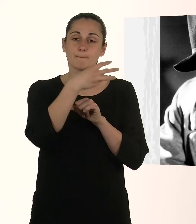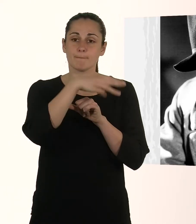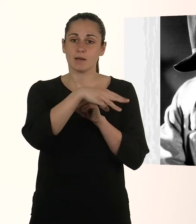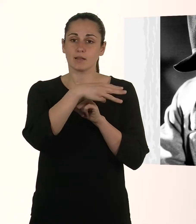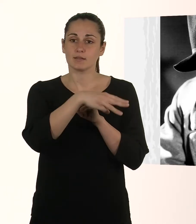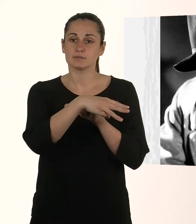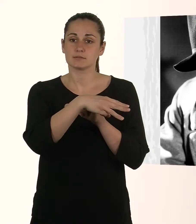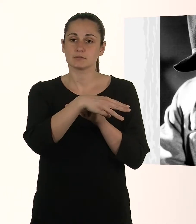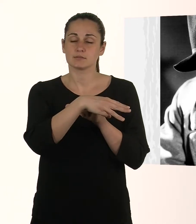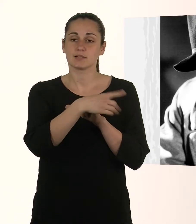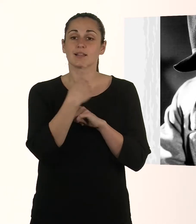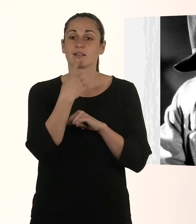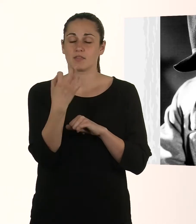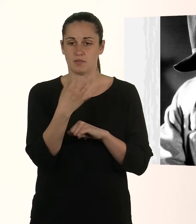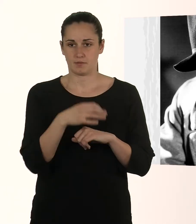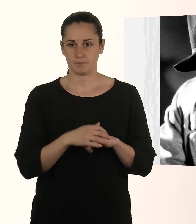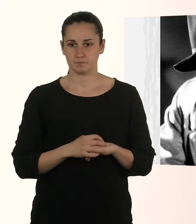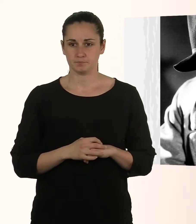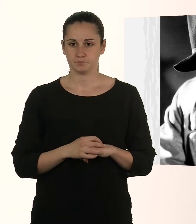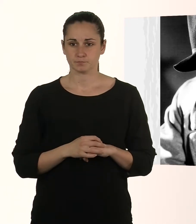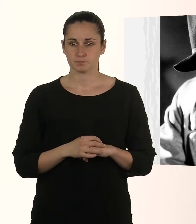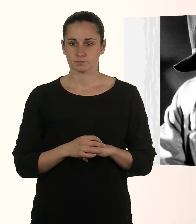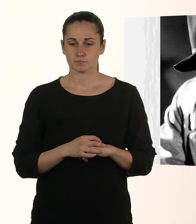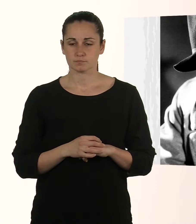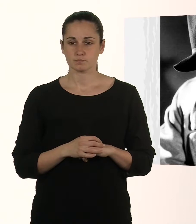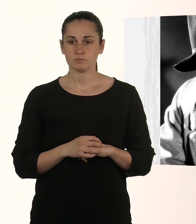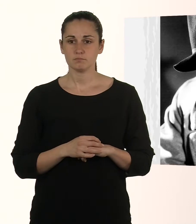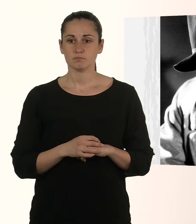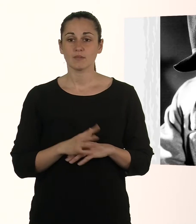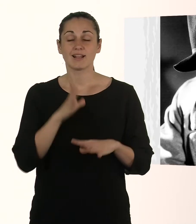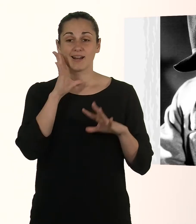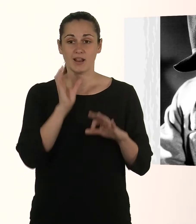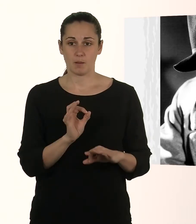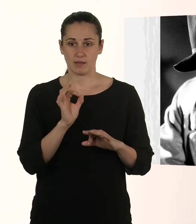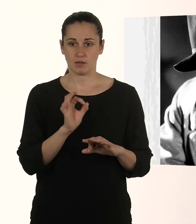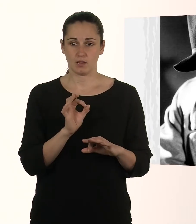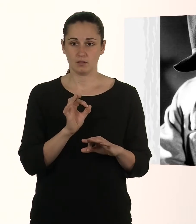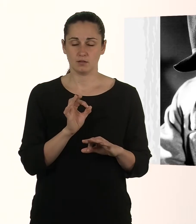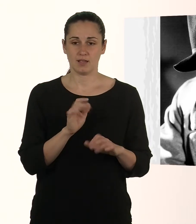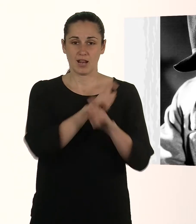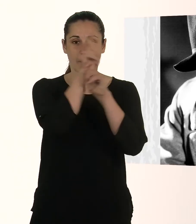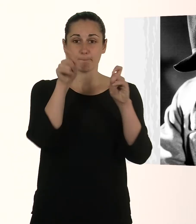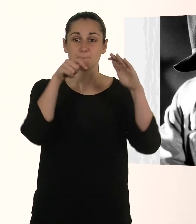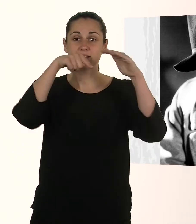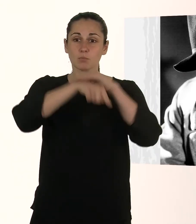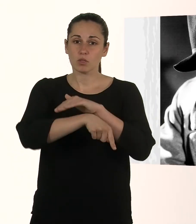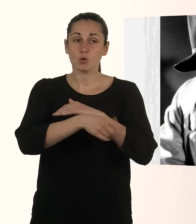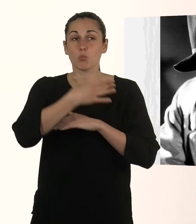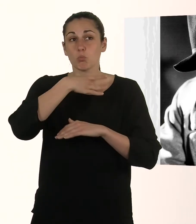lo que nos va a plantear Marqués es que en realidad este metamodelo puede funcionar como